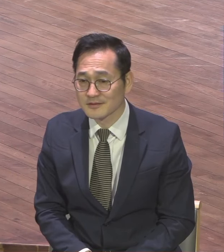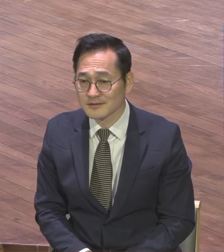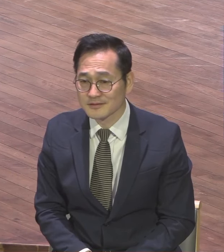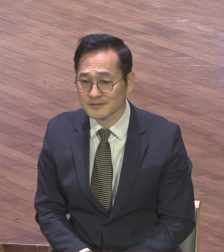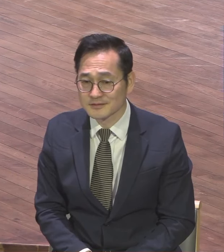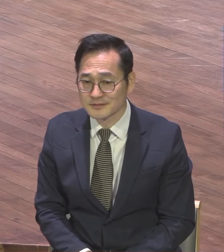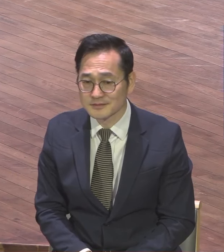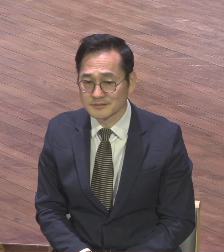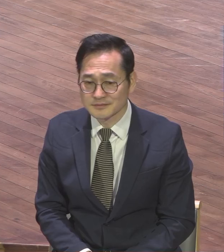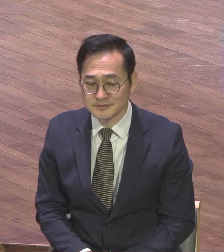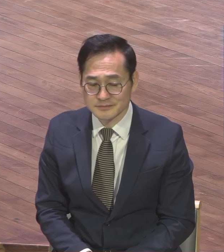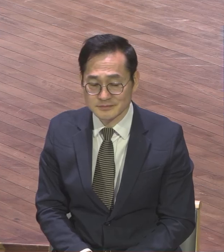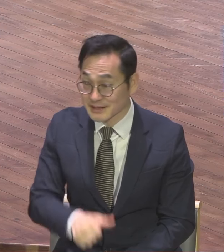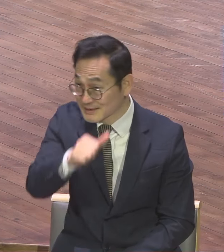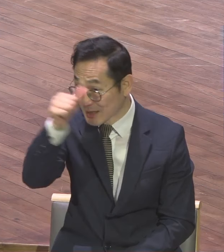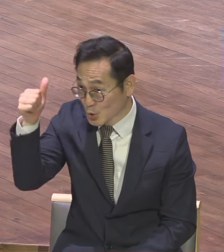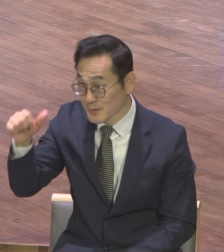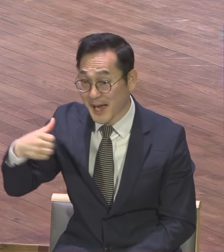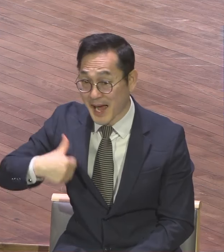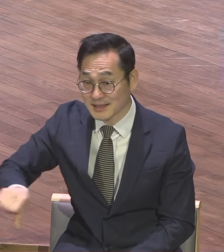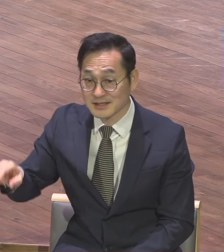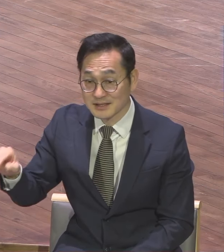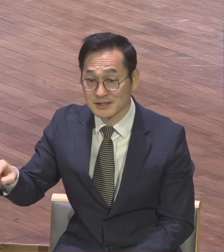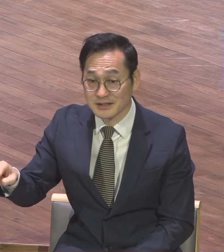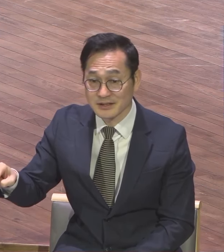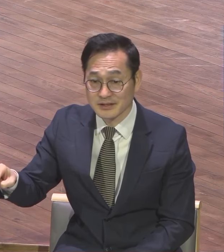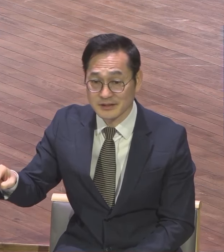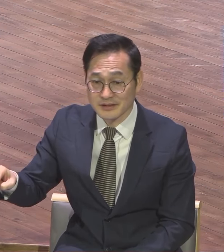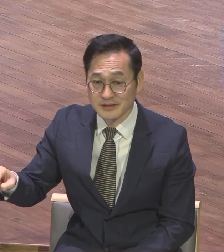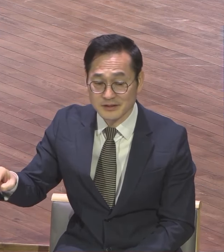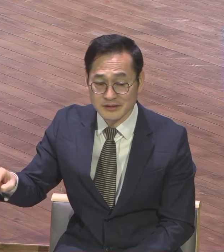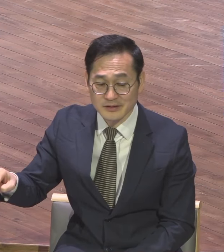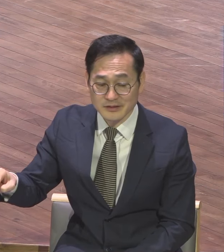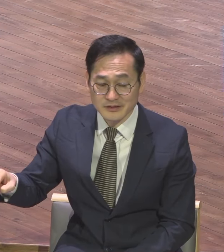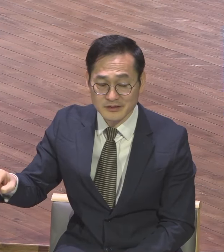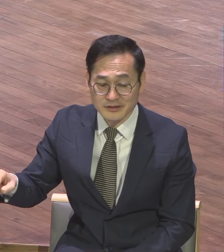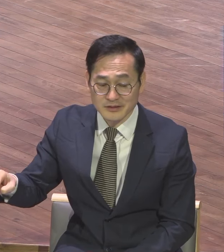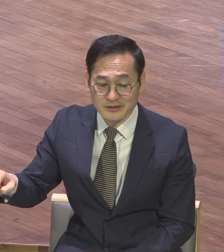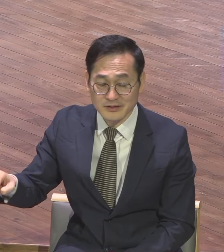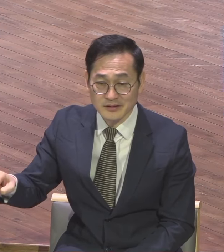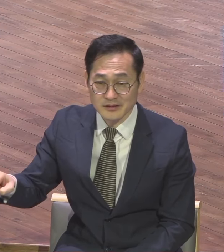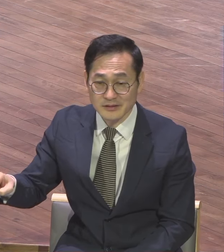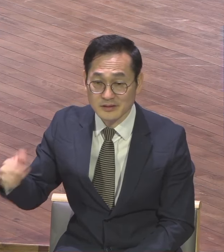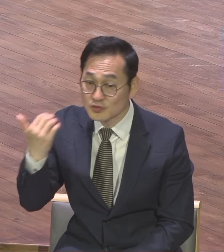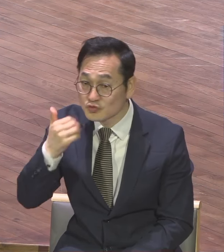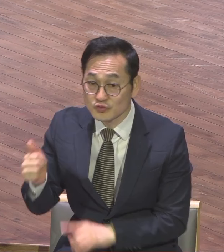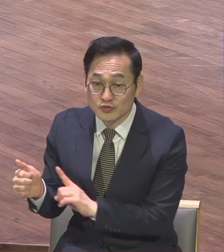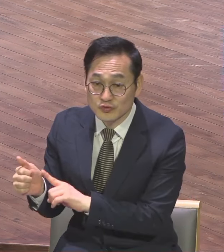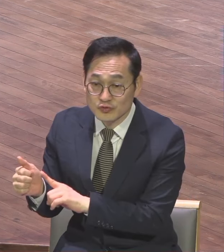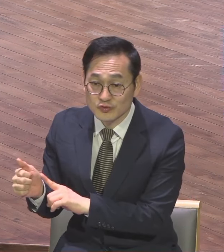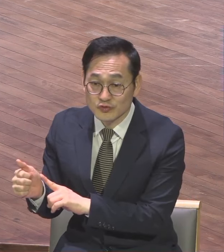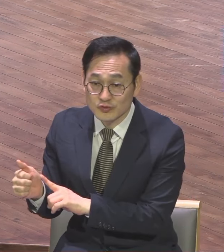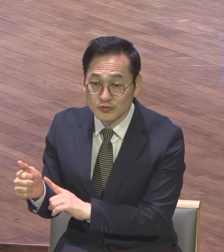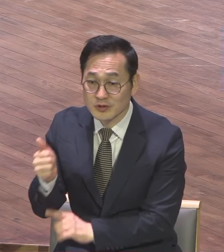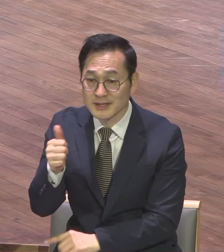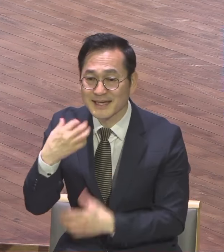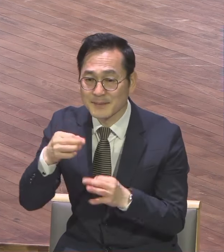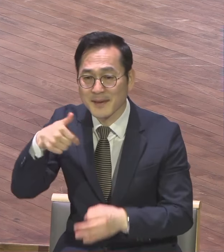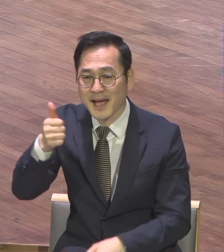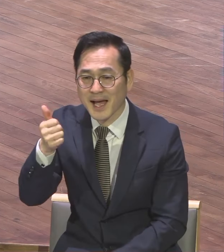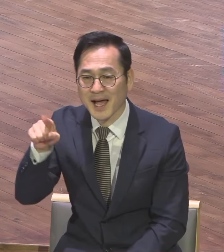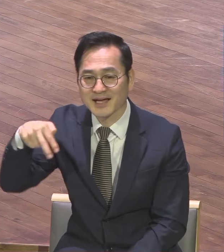장로님의 선교위원장 장로님의 아들 김수정 장로님 아들 여러분 잘 아시잖아요. 하승이가 뭐